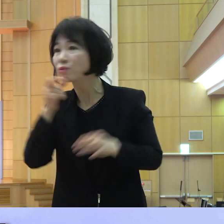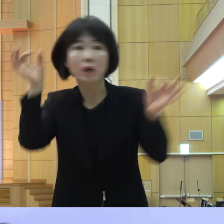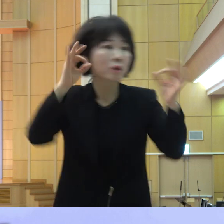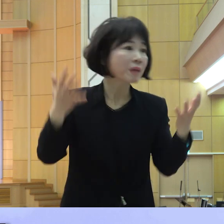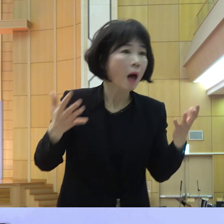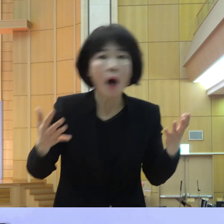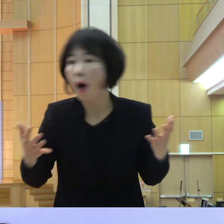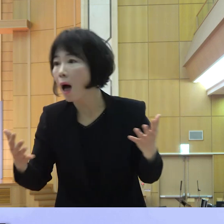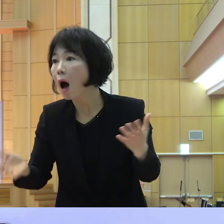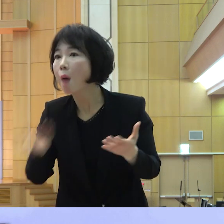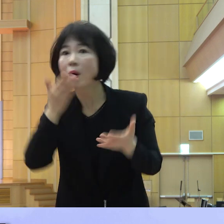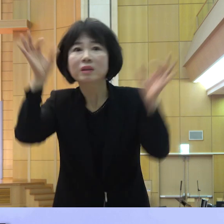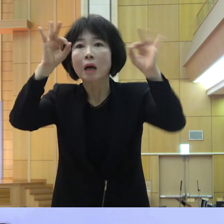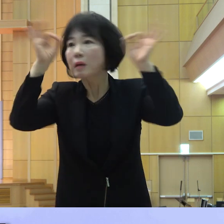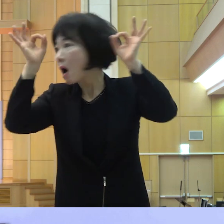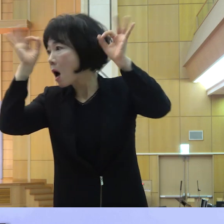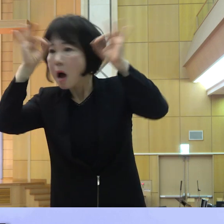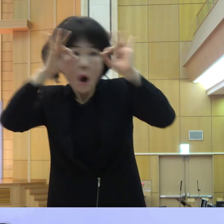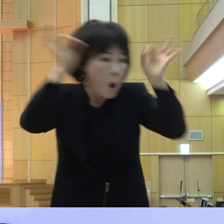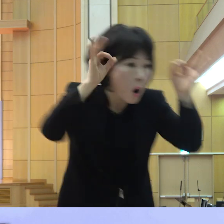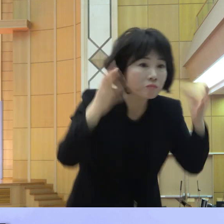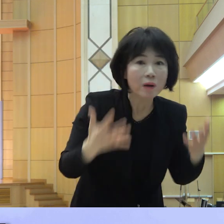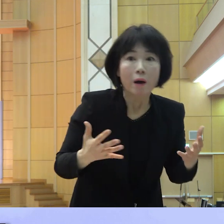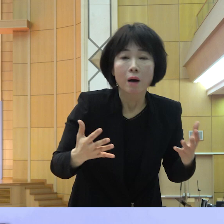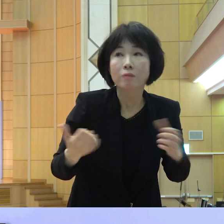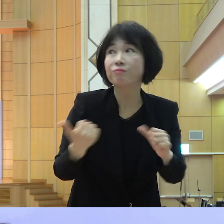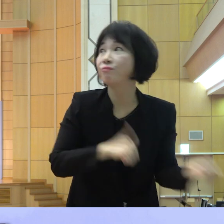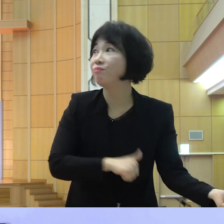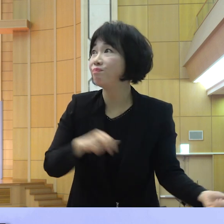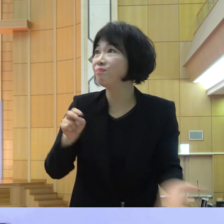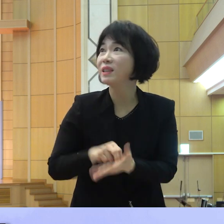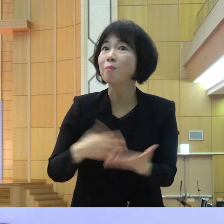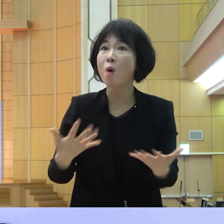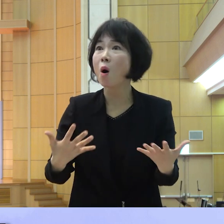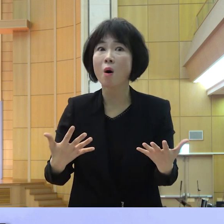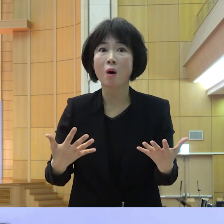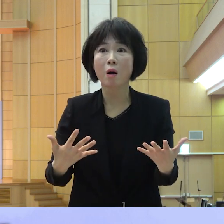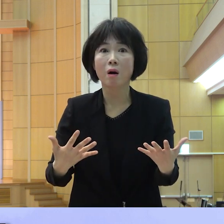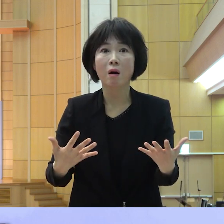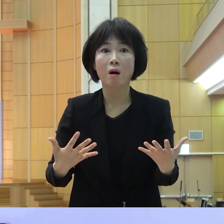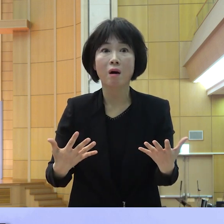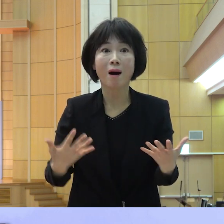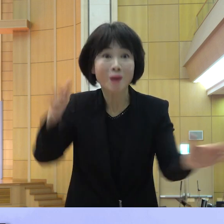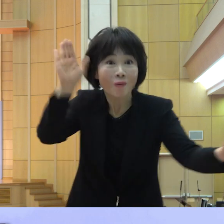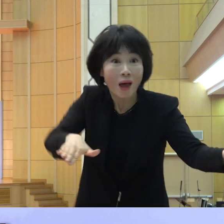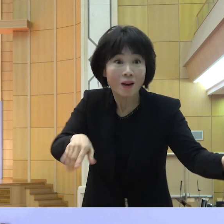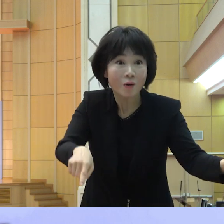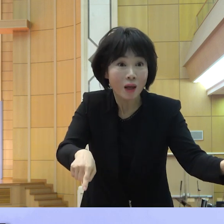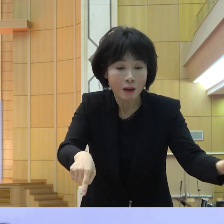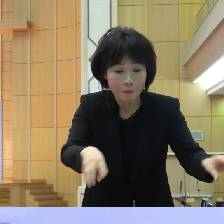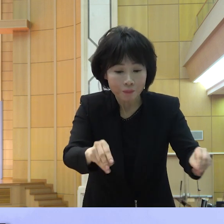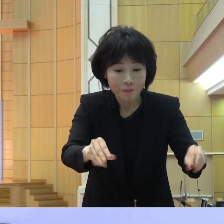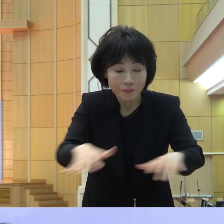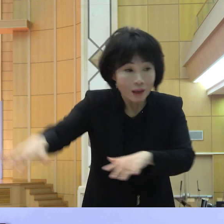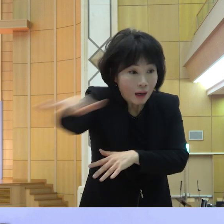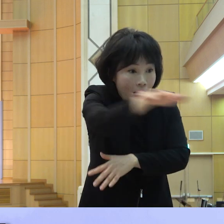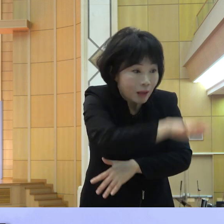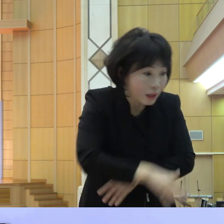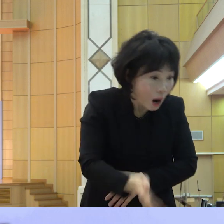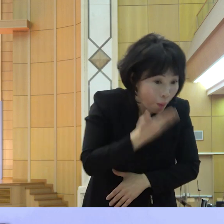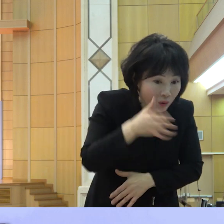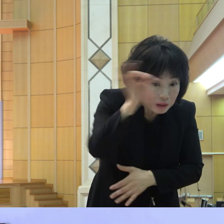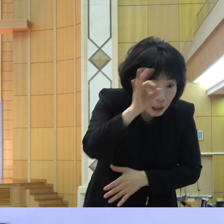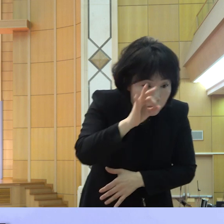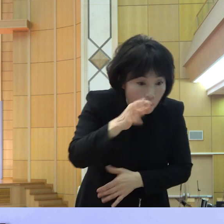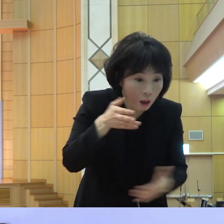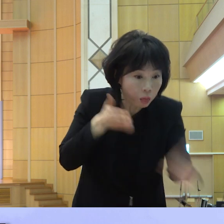없습니다. 마실 물도 없습니다. 그러니까 죽을 수밖에 없습니다. 그럴 때 땅에서 나는 먹을 걸 준 것이